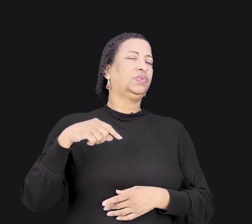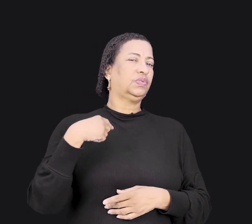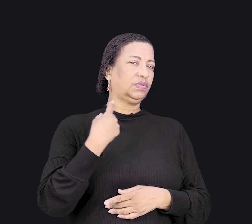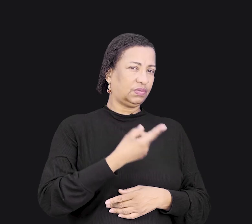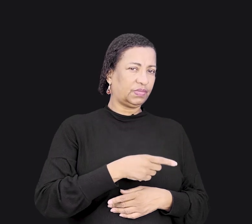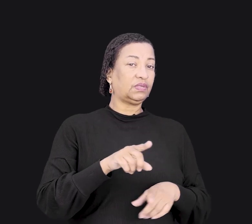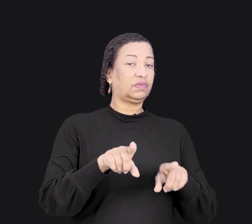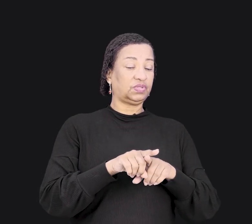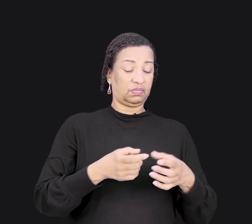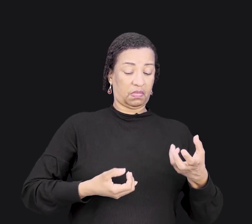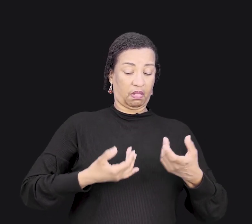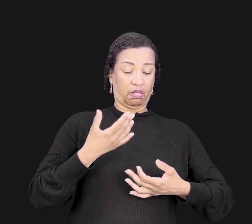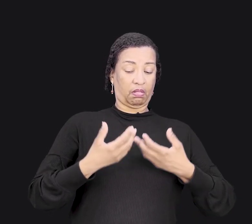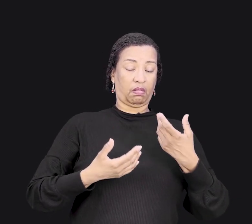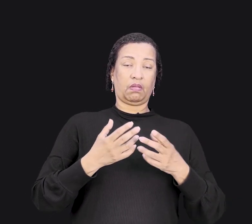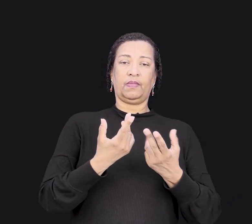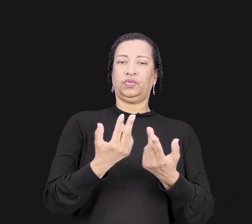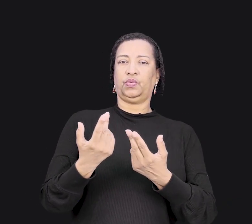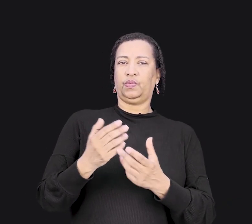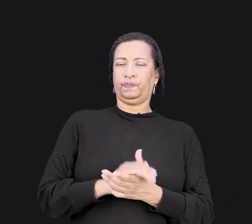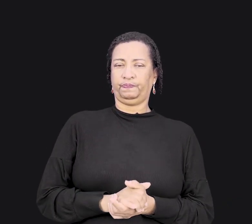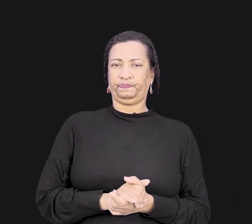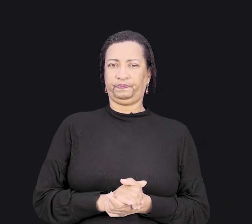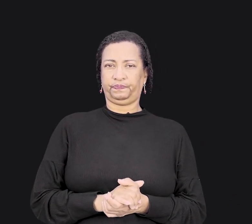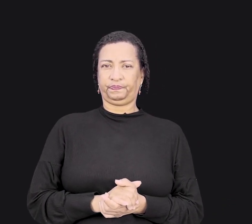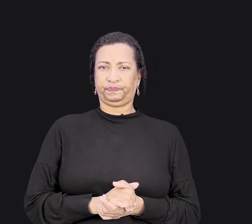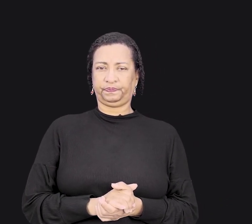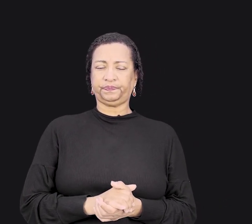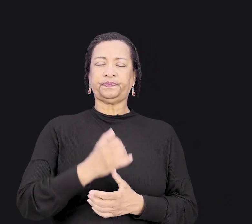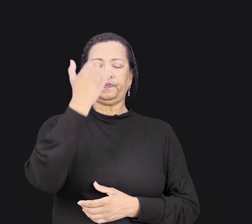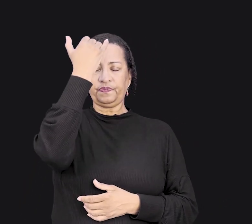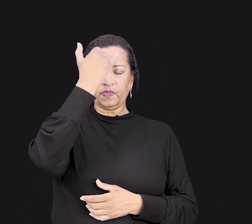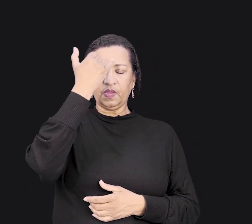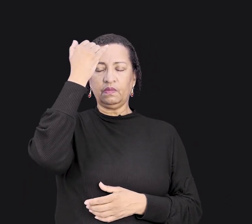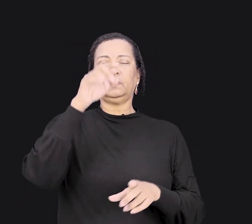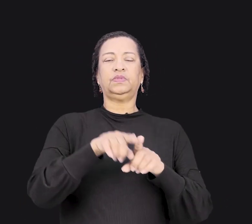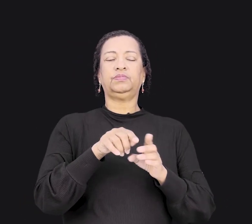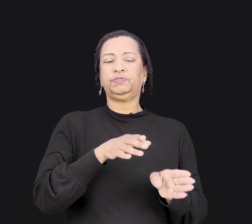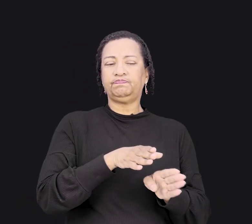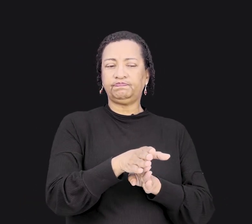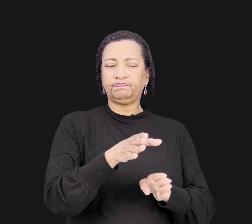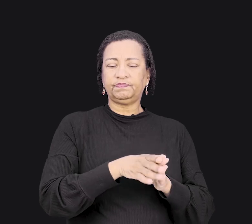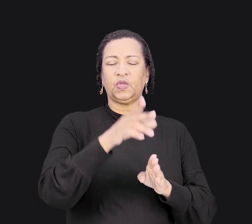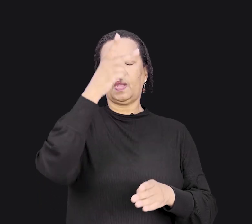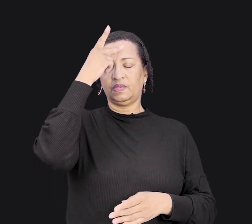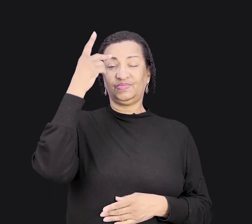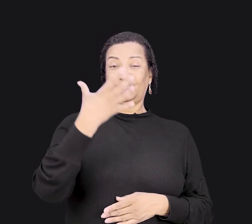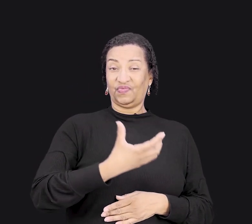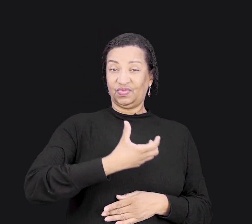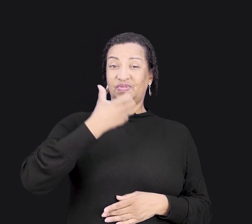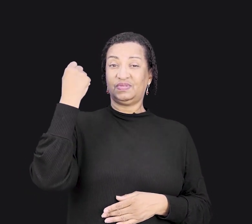sermos queimados. Judas também exortou aqueles que foram salvos do fogo para que se